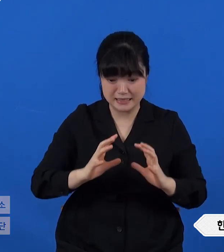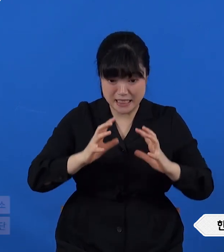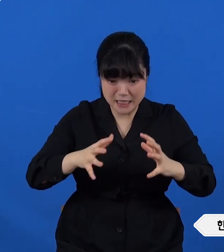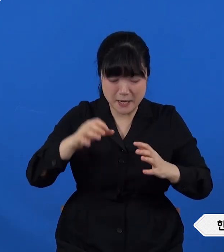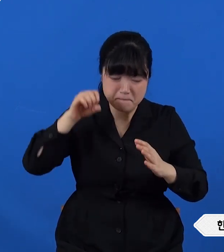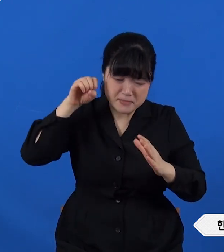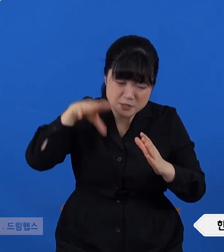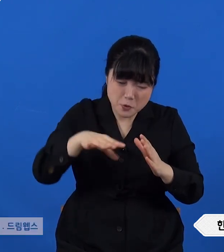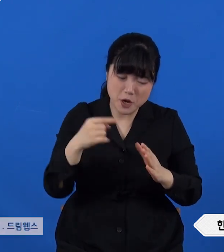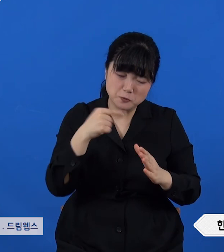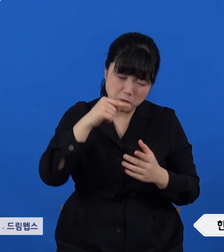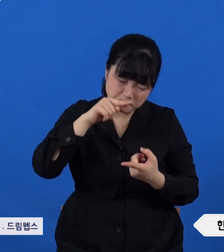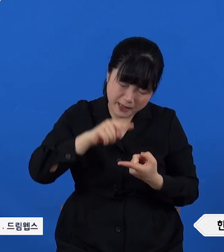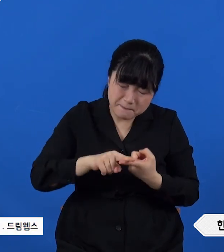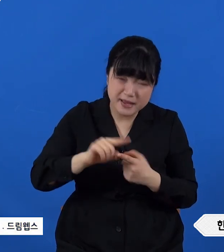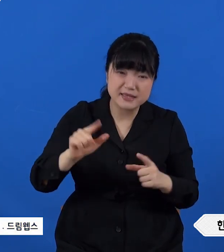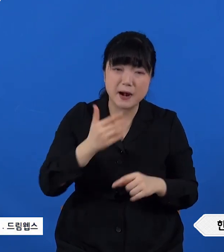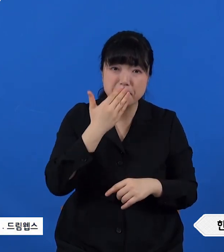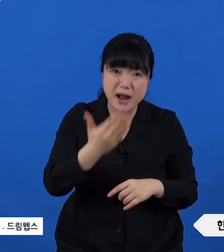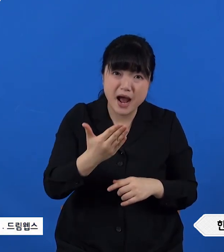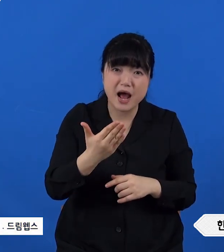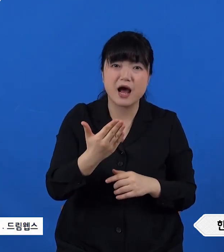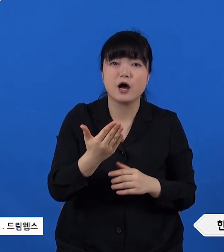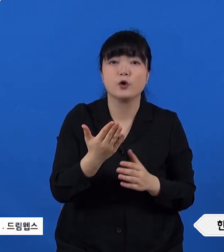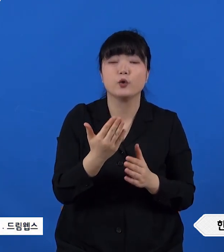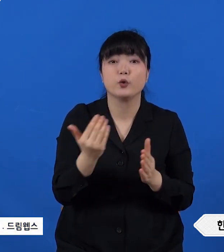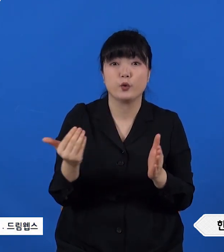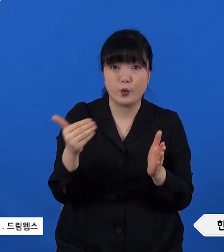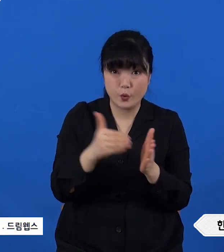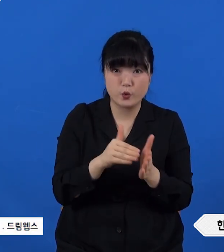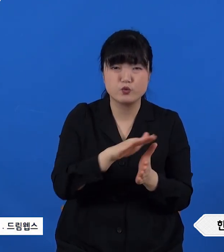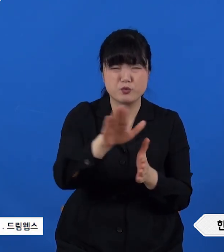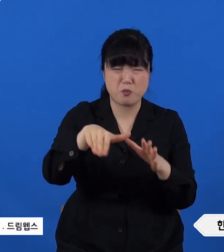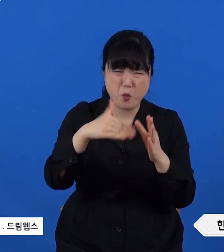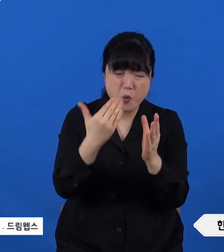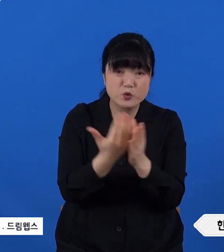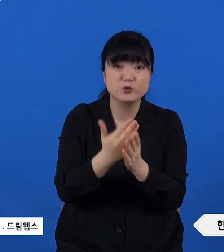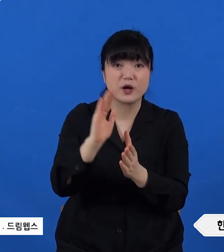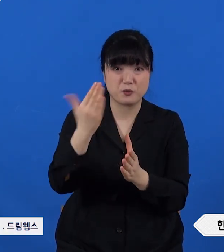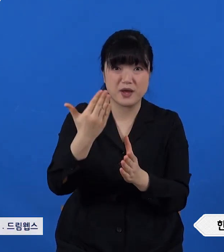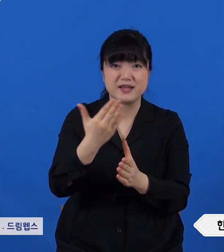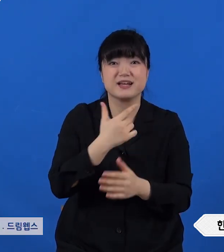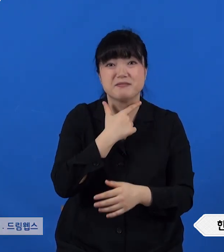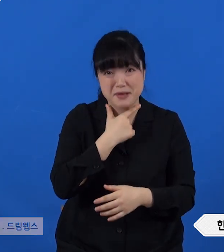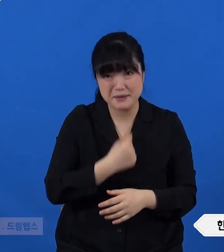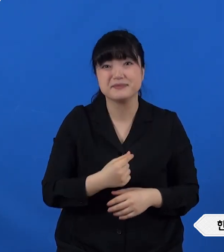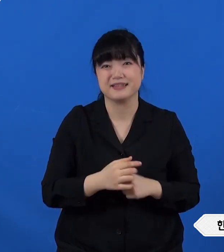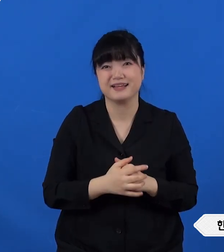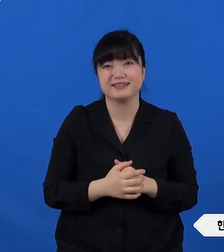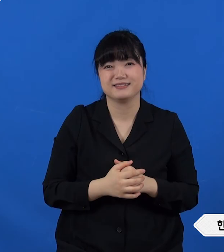빛이요 소금으로 살 수 있도록 사모할 수 있는 우리 모두가 될 수 있기를 바랍니다.